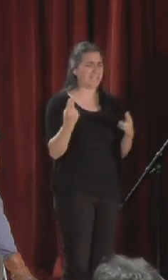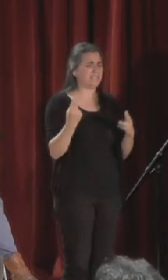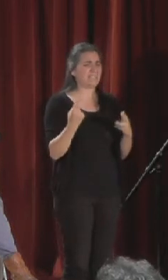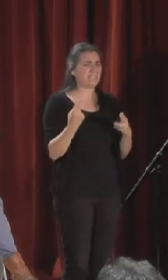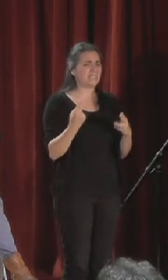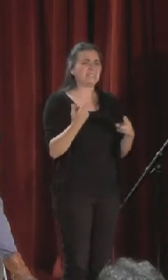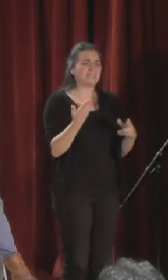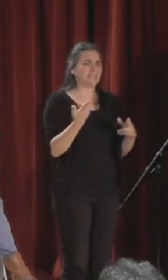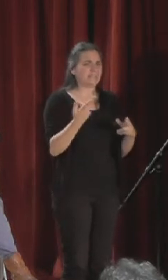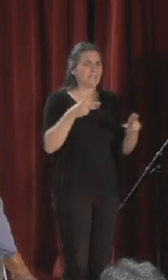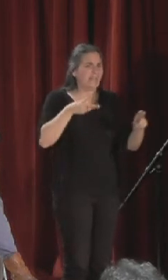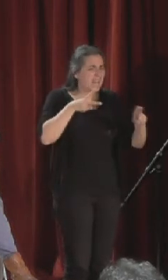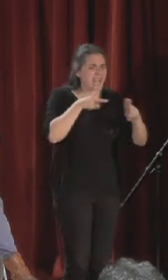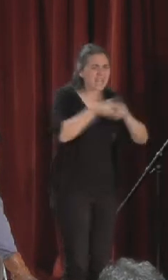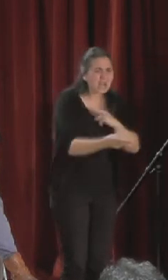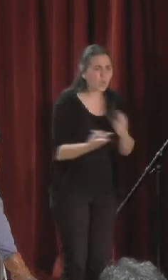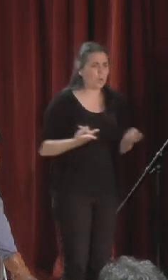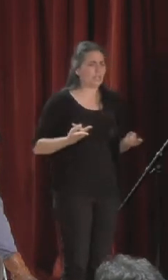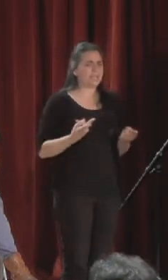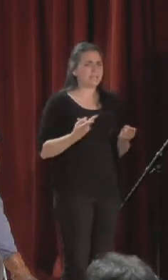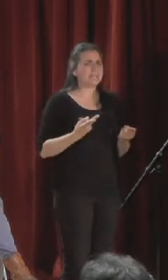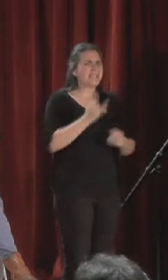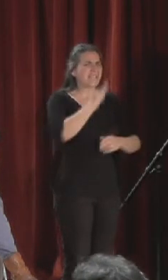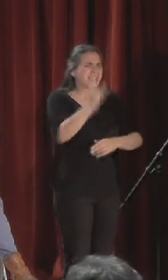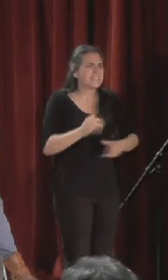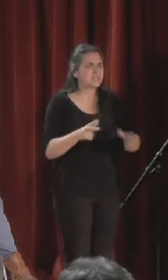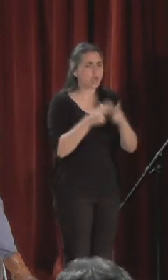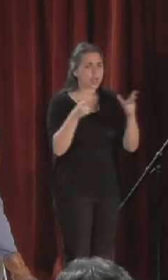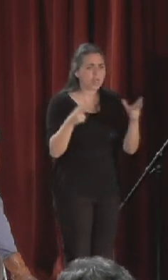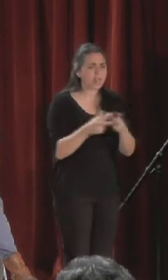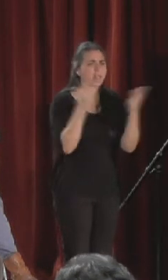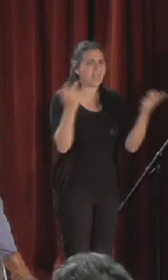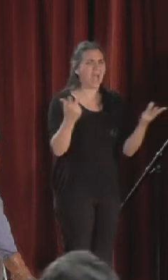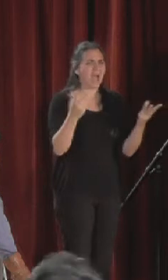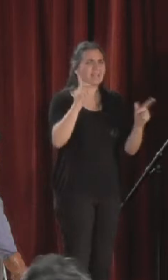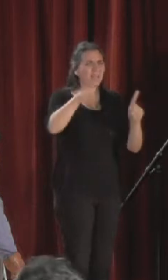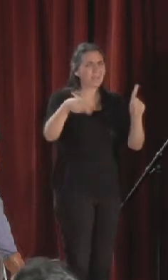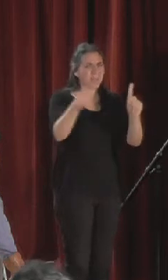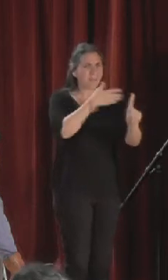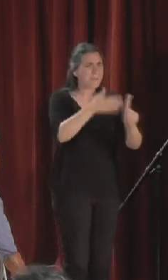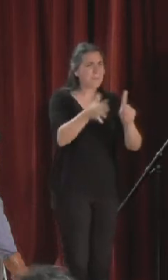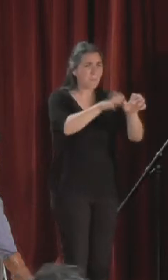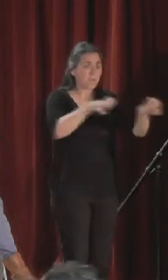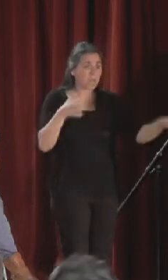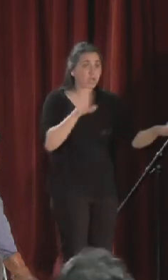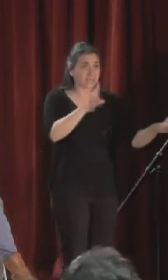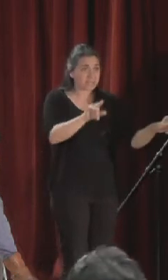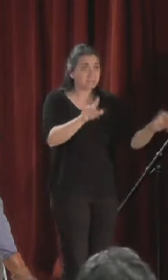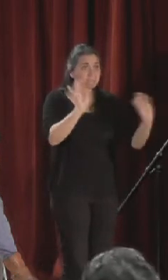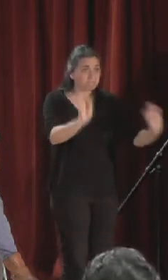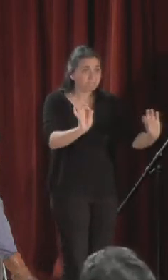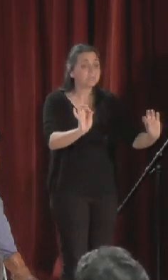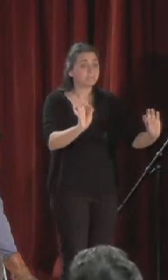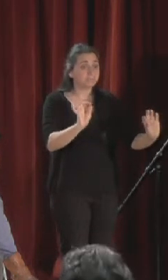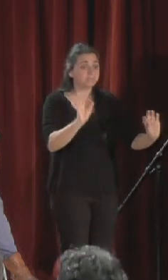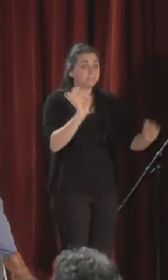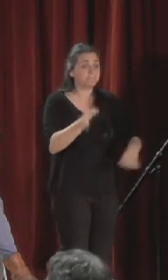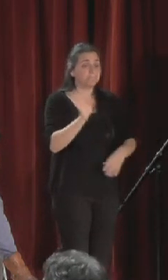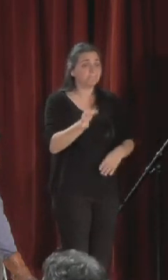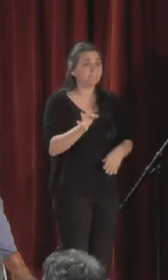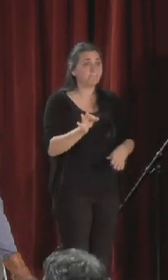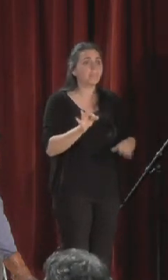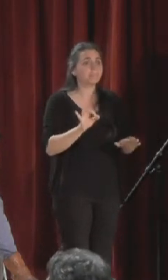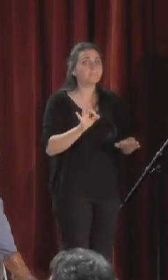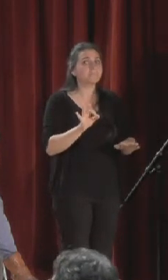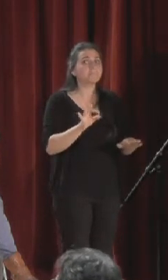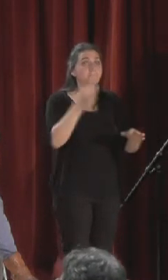unhas políticas de recortes inauditas, de crise social, de maltrato da maioría, sí, é verdade. É